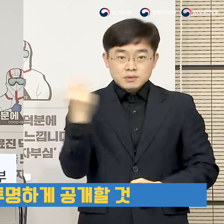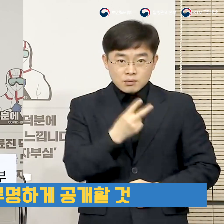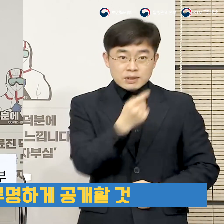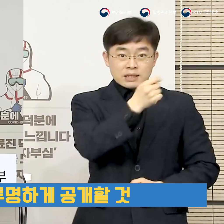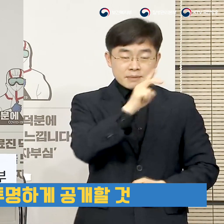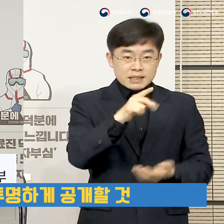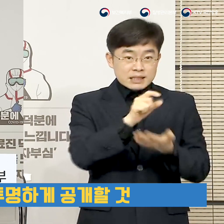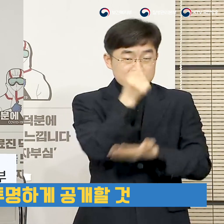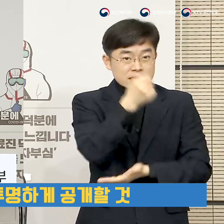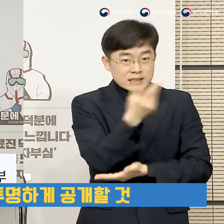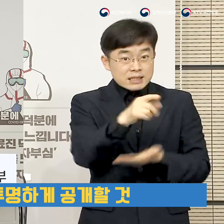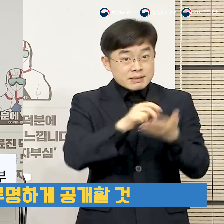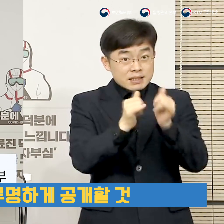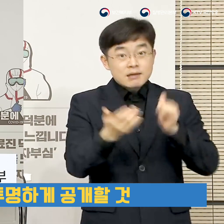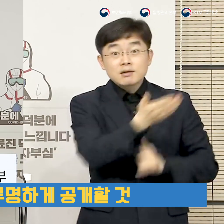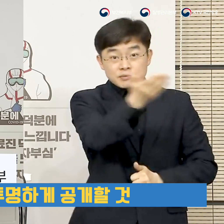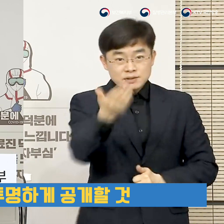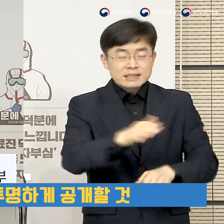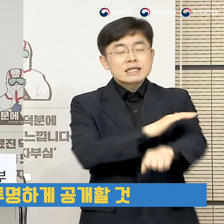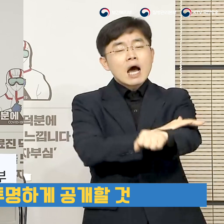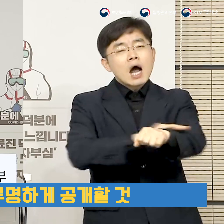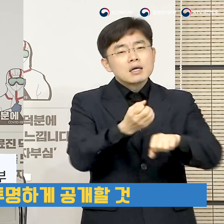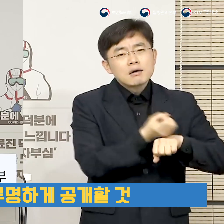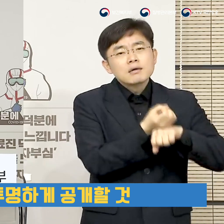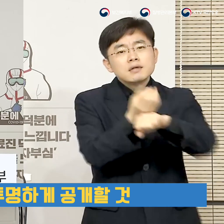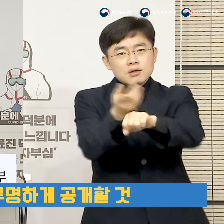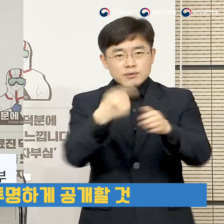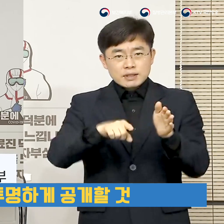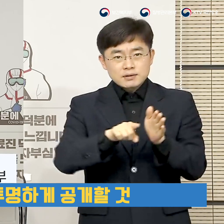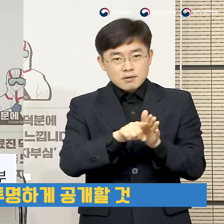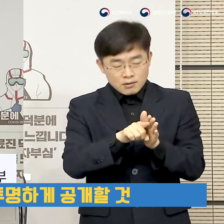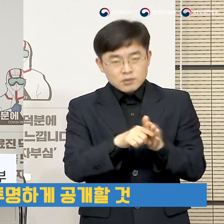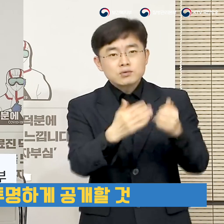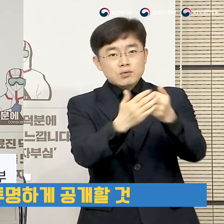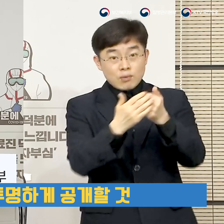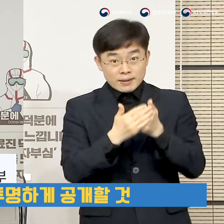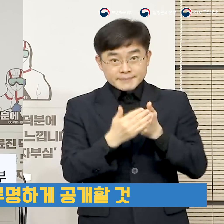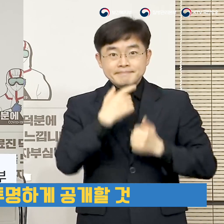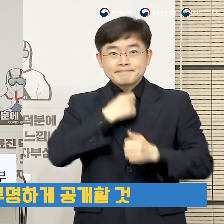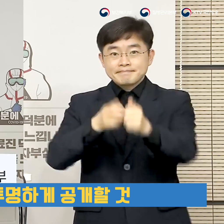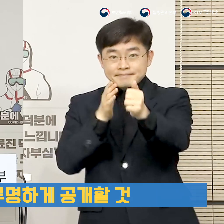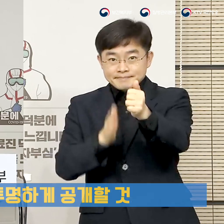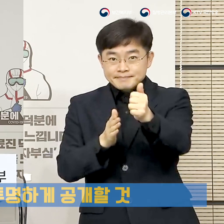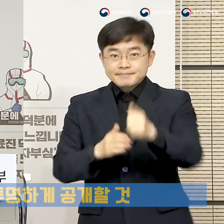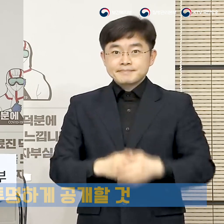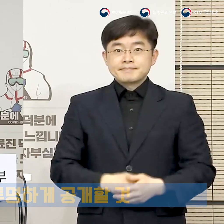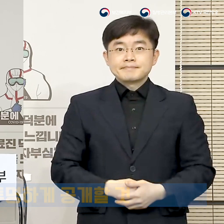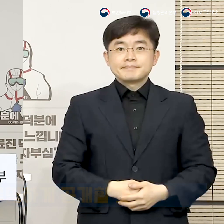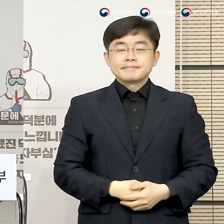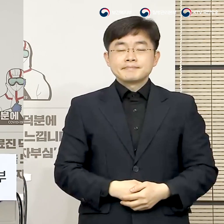언론에서도 국민들에게 잘 전달될 수 있도록 함께해 주시기를 부탁드립니다.